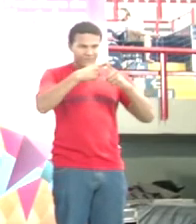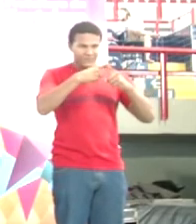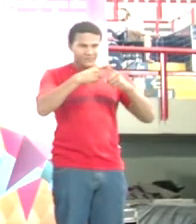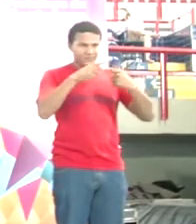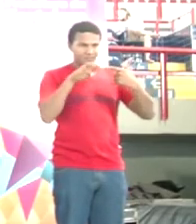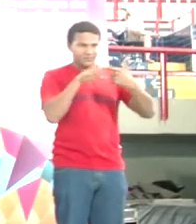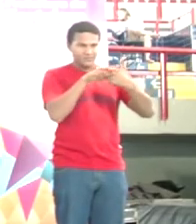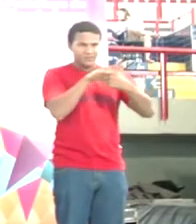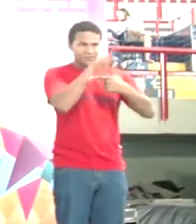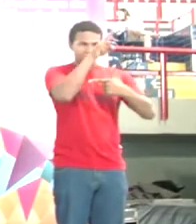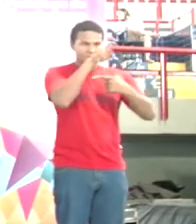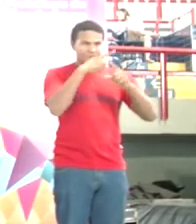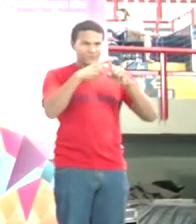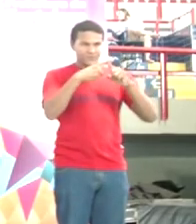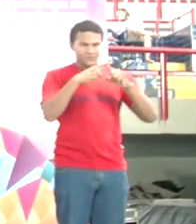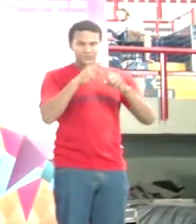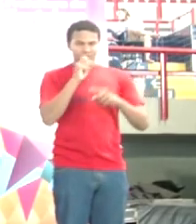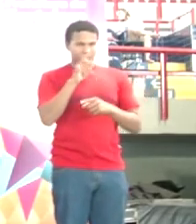2πr